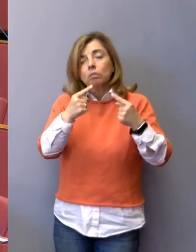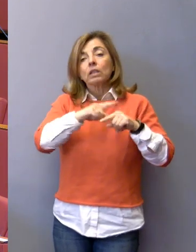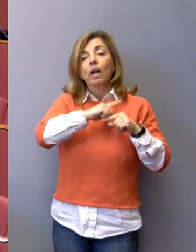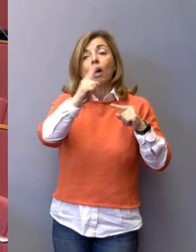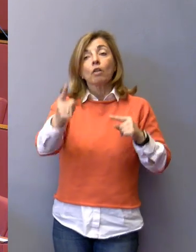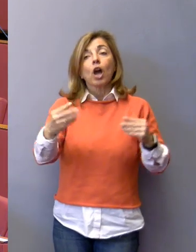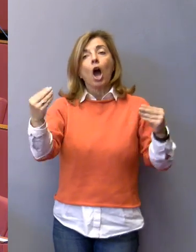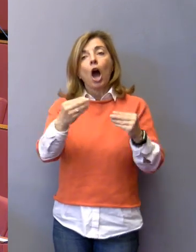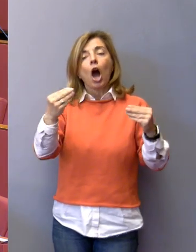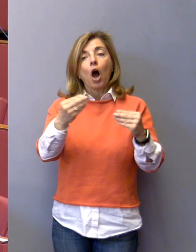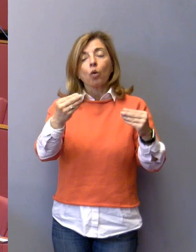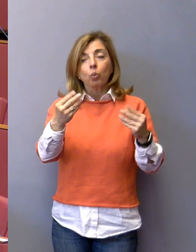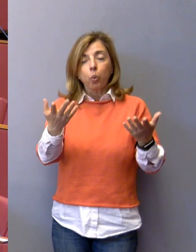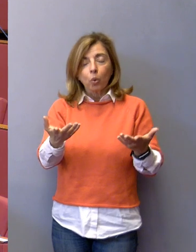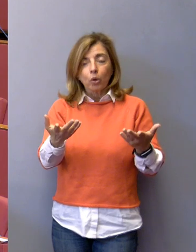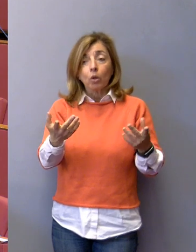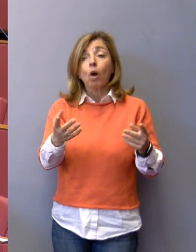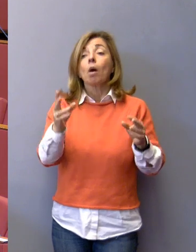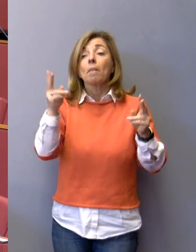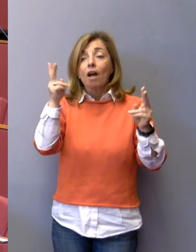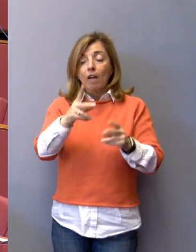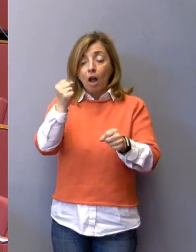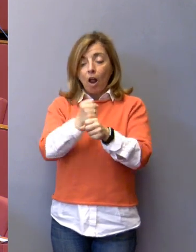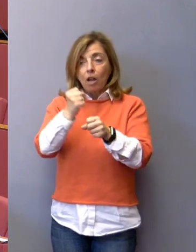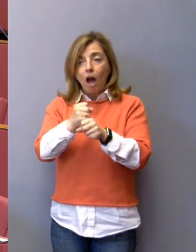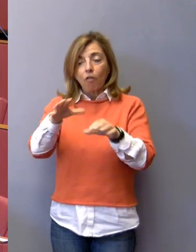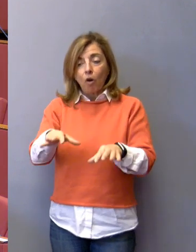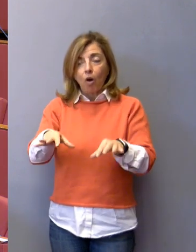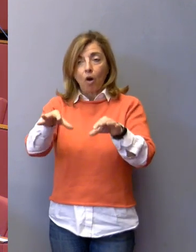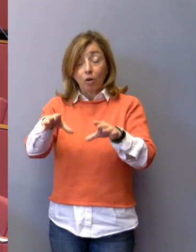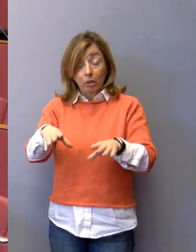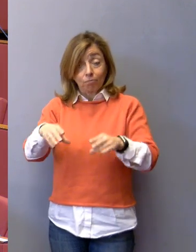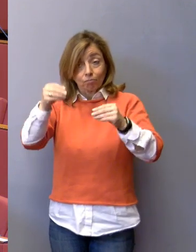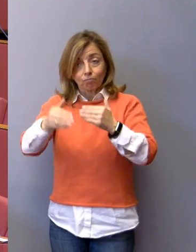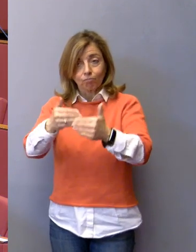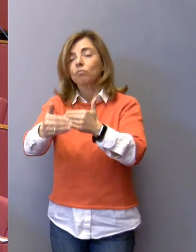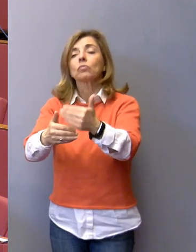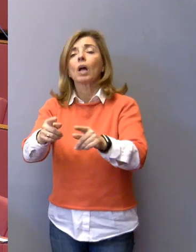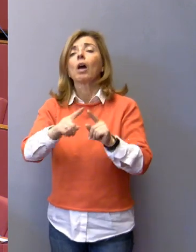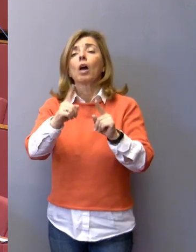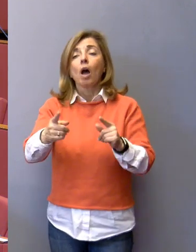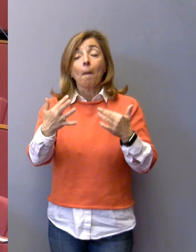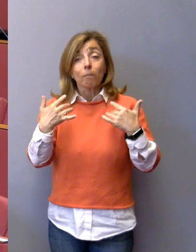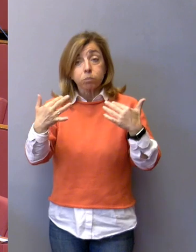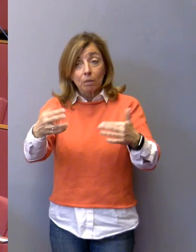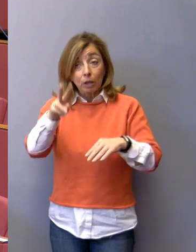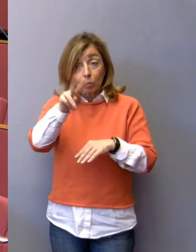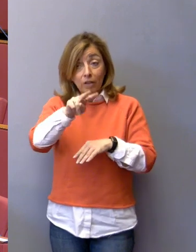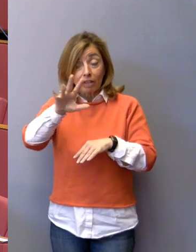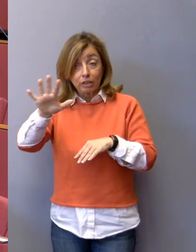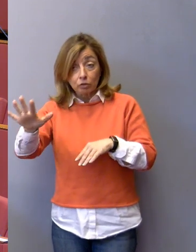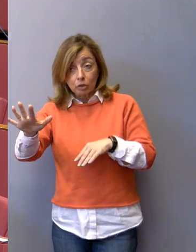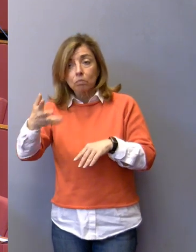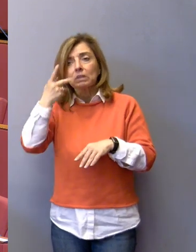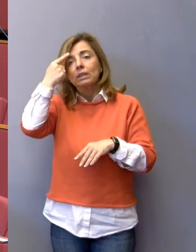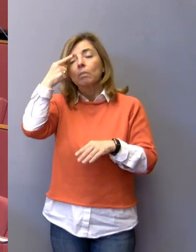Resta al termine ultimo ma soprattutto quando questo cantiere fondamentale per la città potrà riprendere